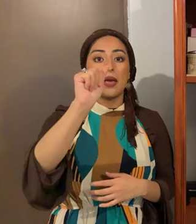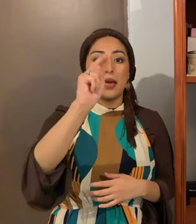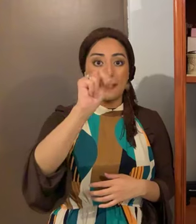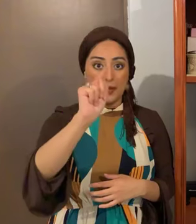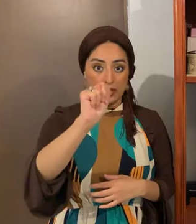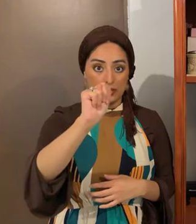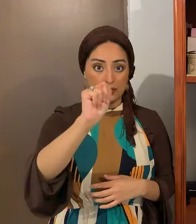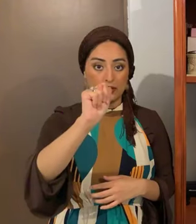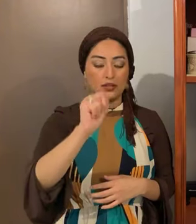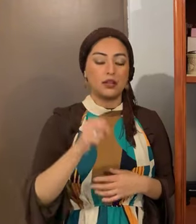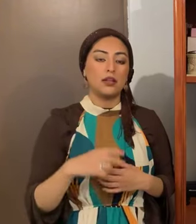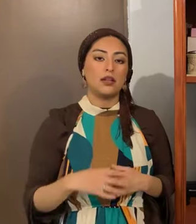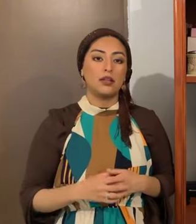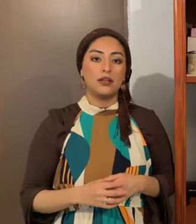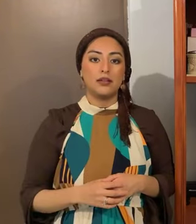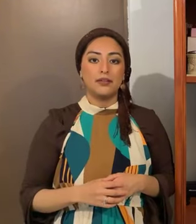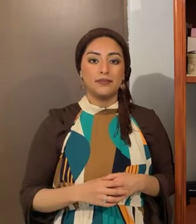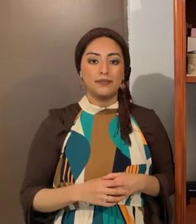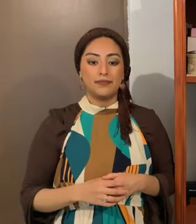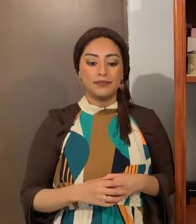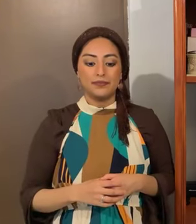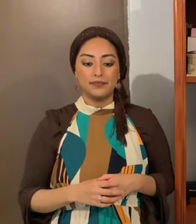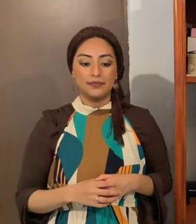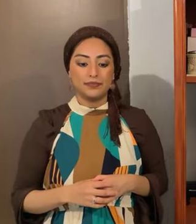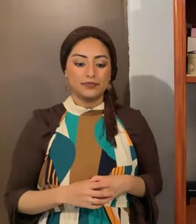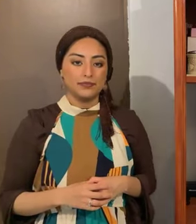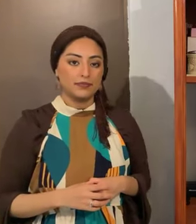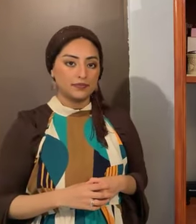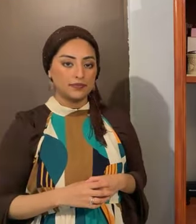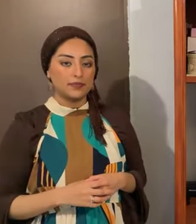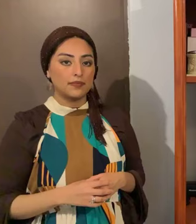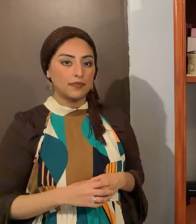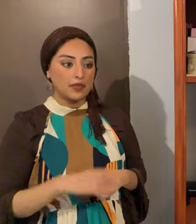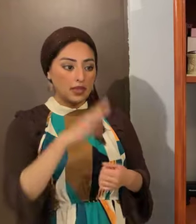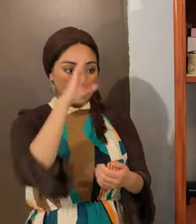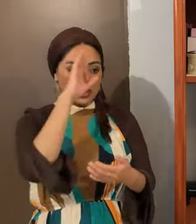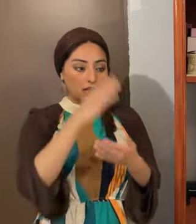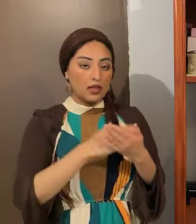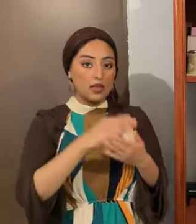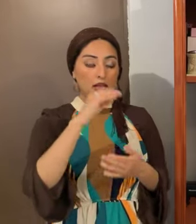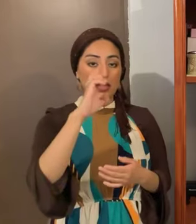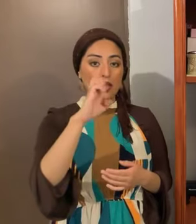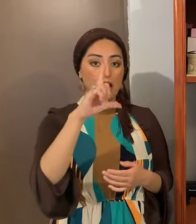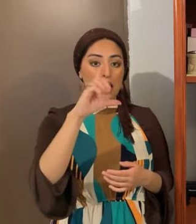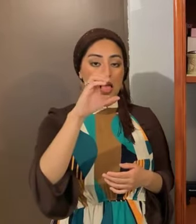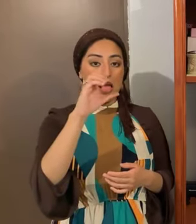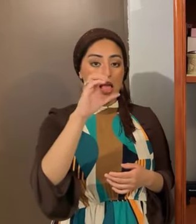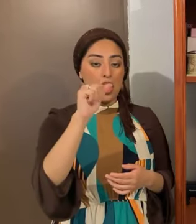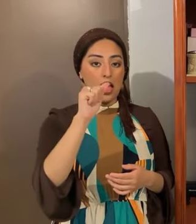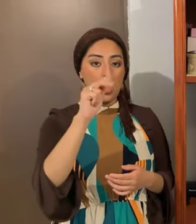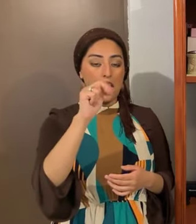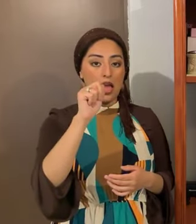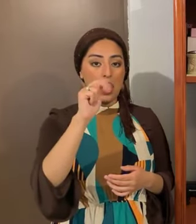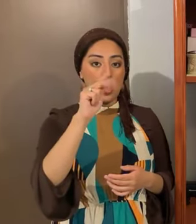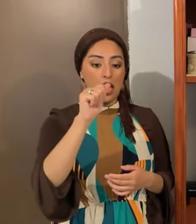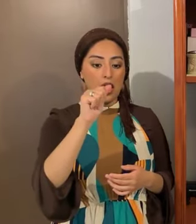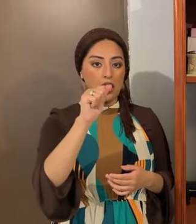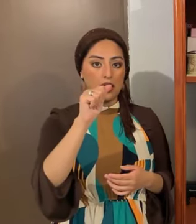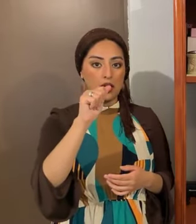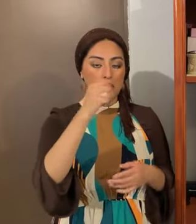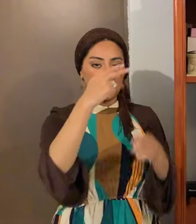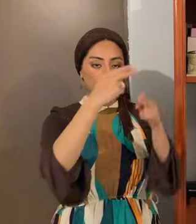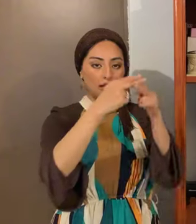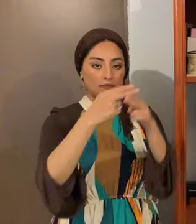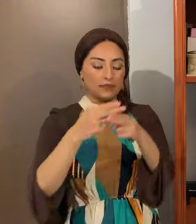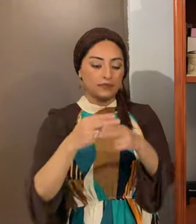hijo de Samuel. Aleluya, ¿sí? Hijo de Elcaná, hijo de Jeroam, hijo de Eliel,